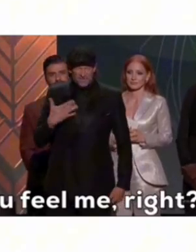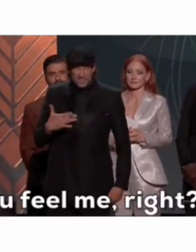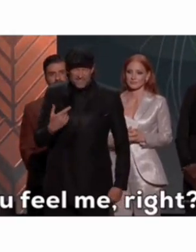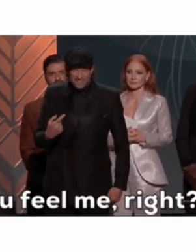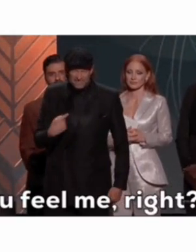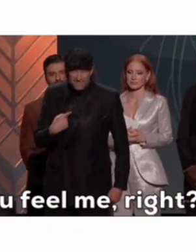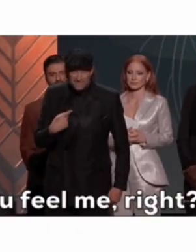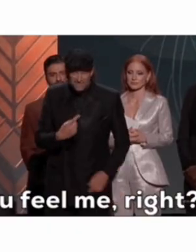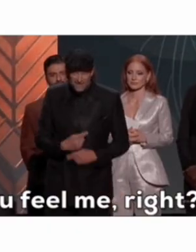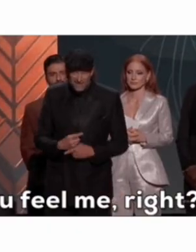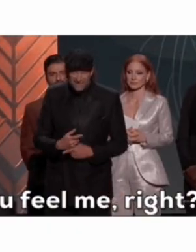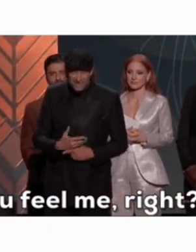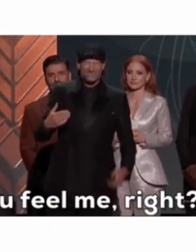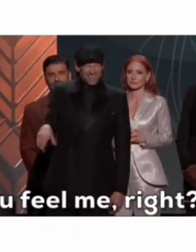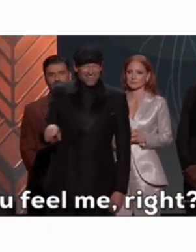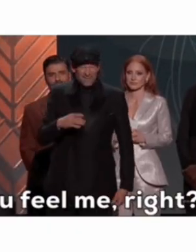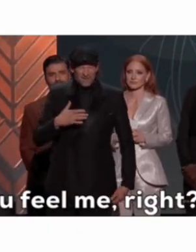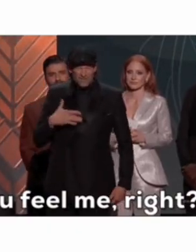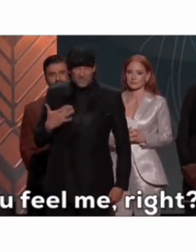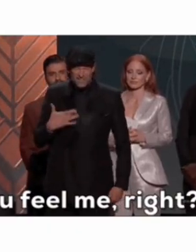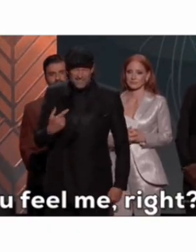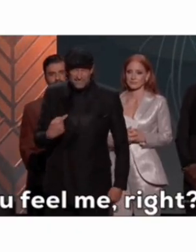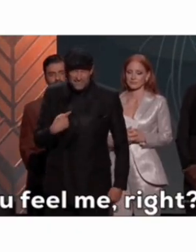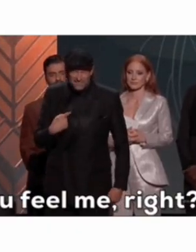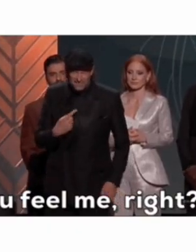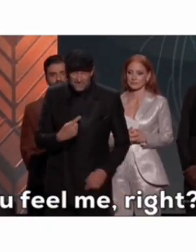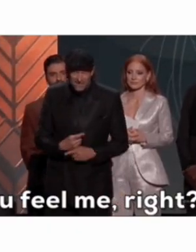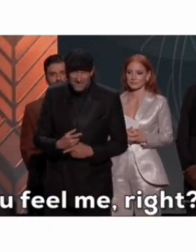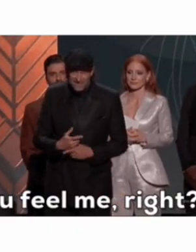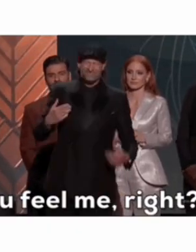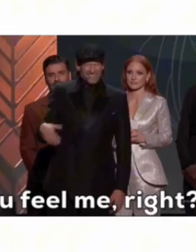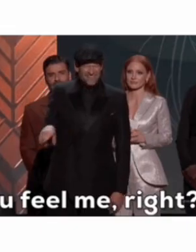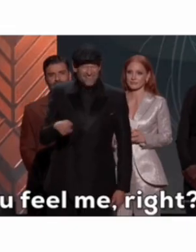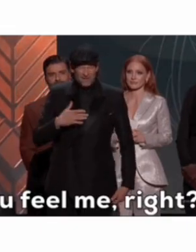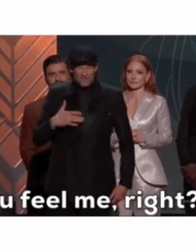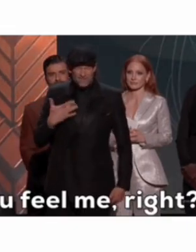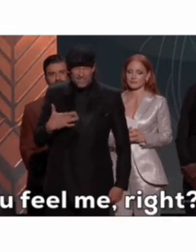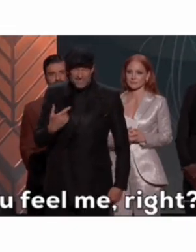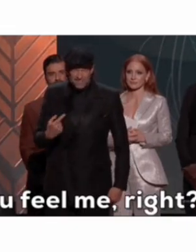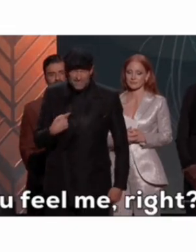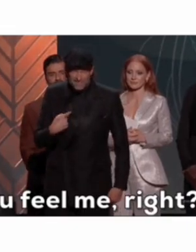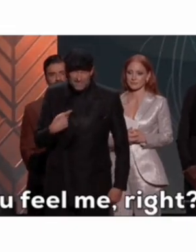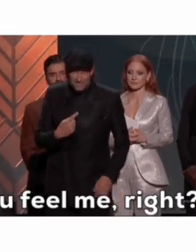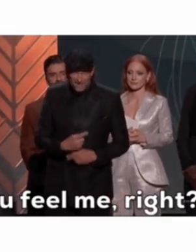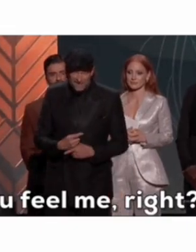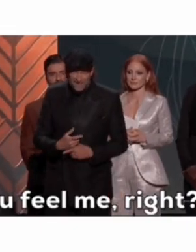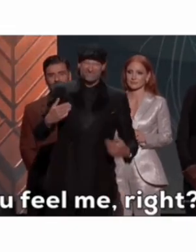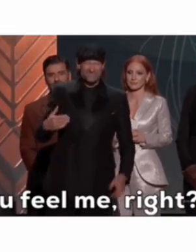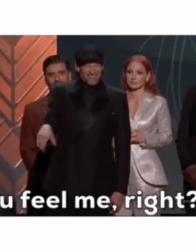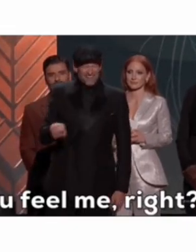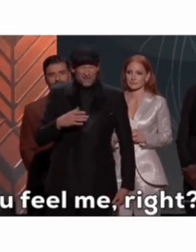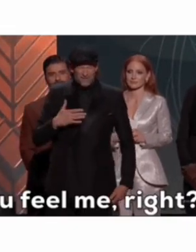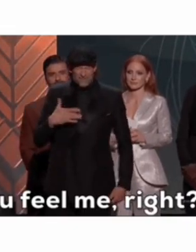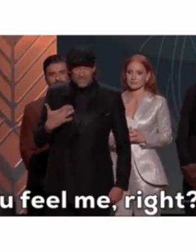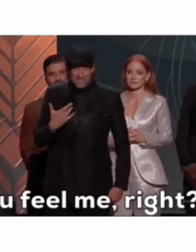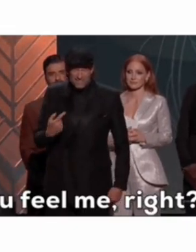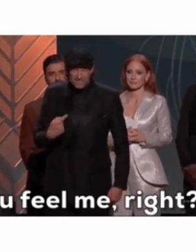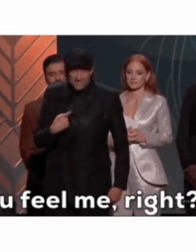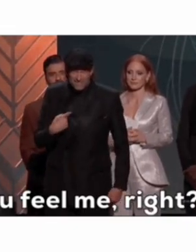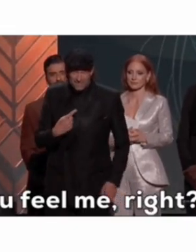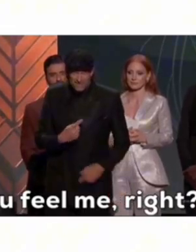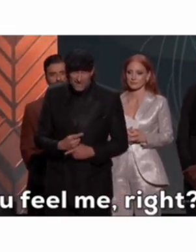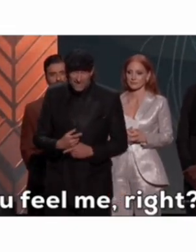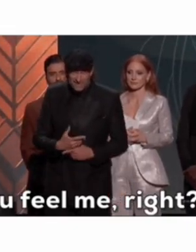bien traduit, que c'est correctement retranscrit en langue des signes.